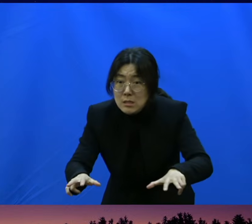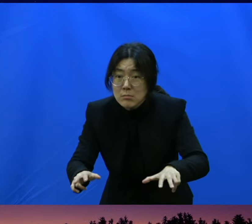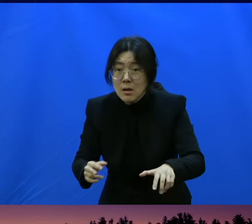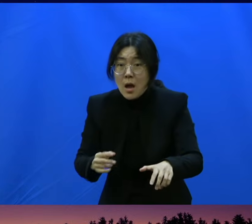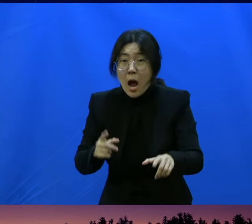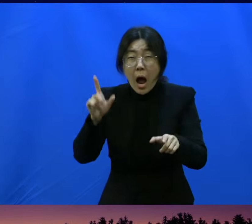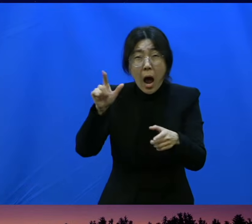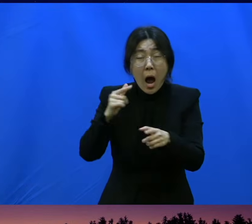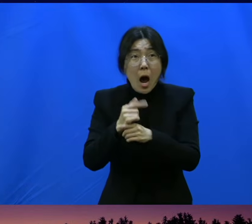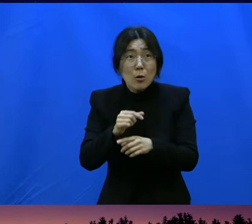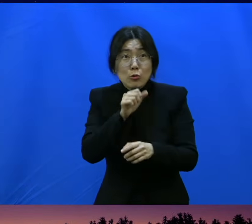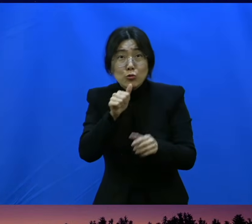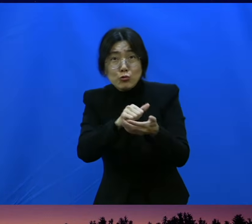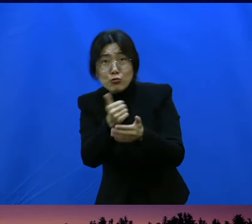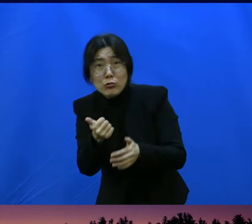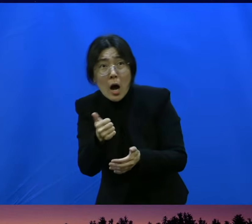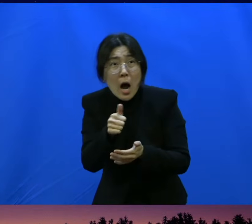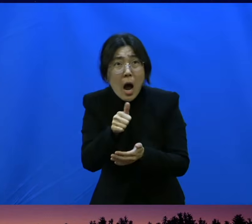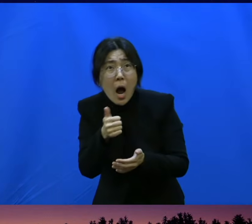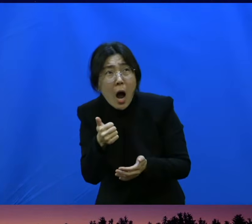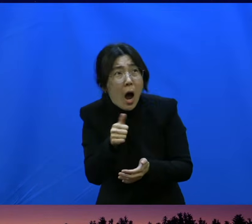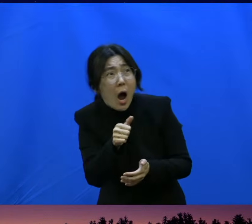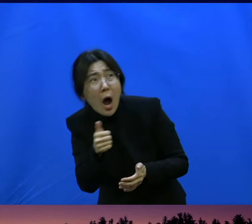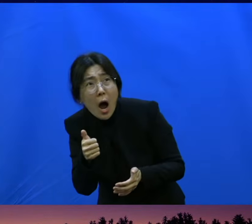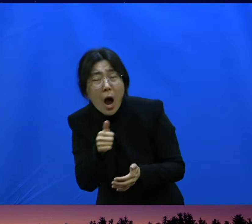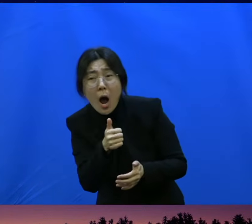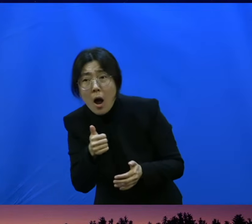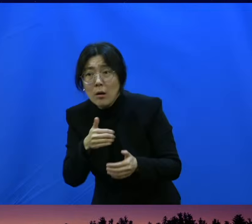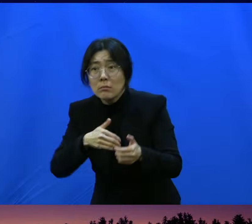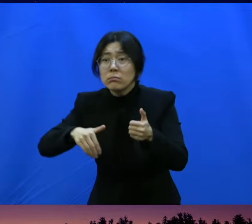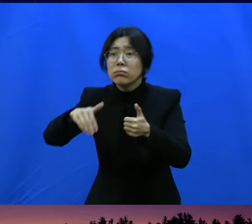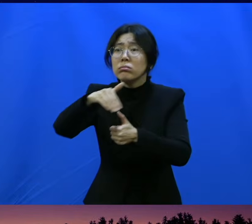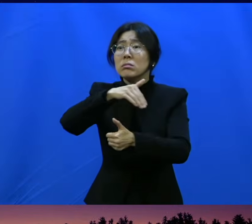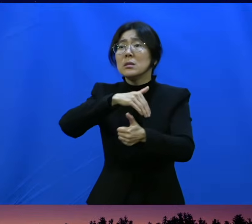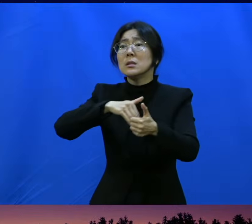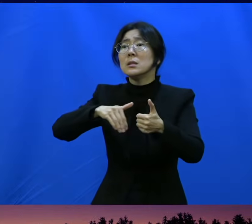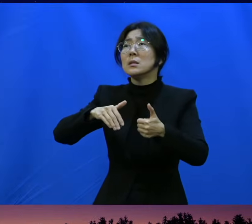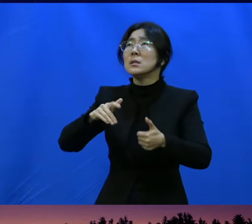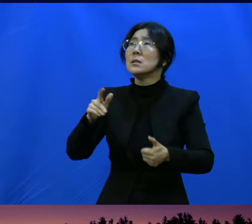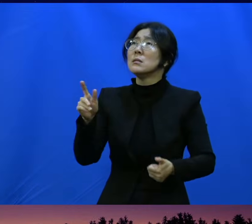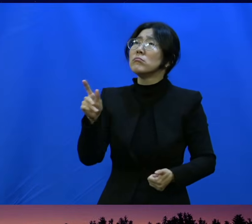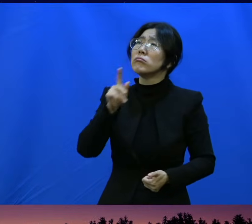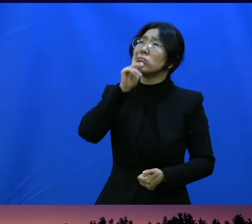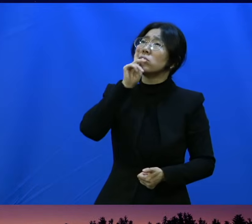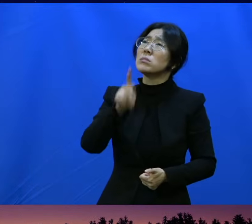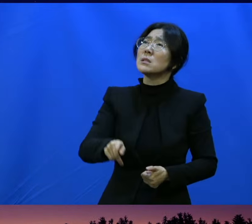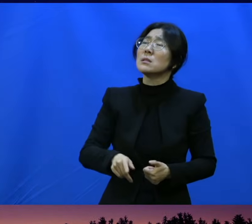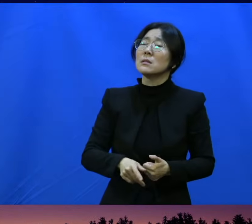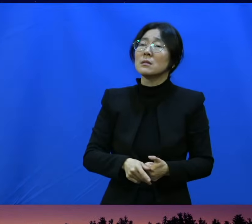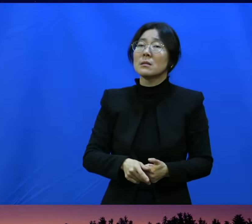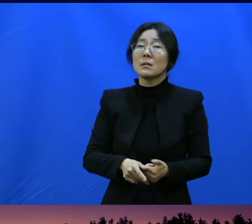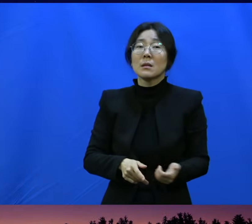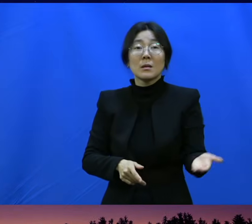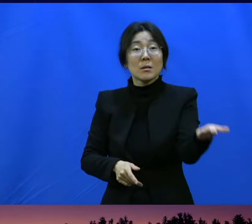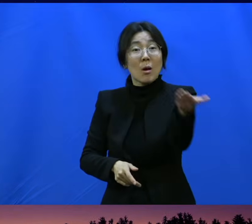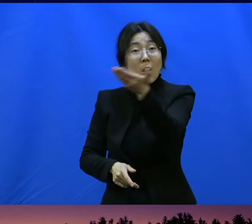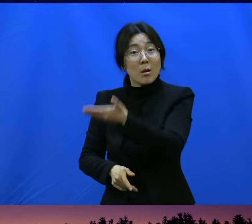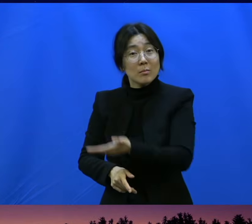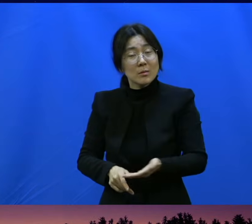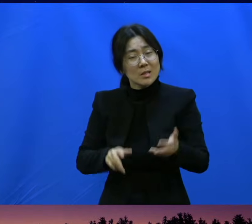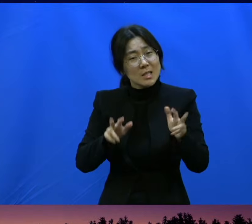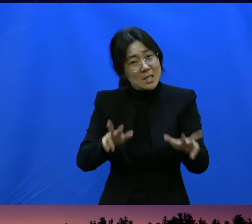여러분, 우리 인생에 아둘람 굴과 같은 경험을 하는 분들이 있을 것입니다. 내가 아끼던 것들을 다 잃어버리는 경험,